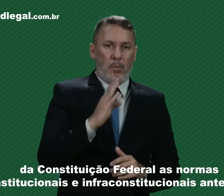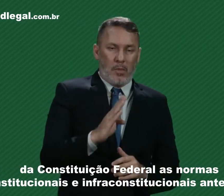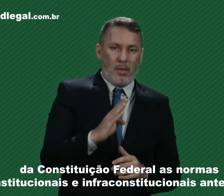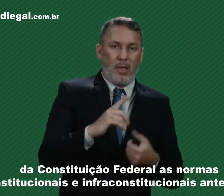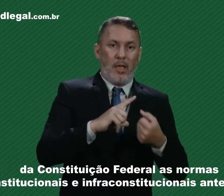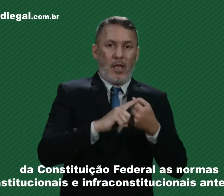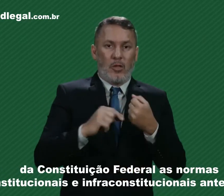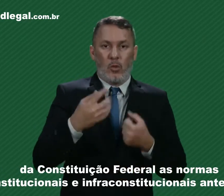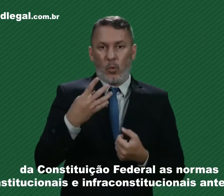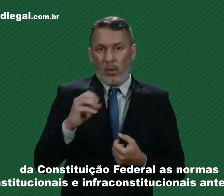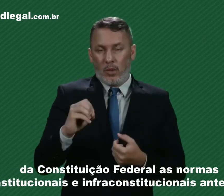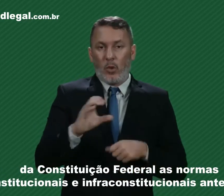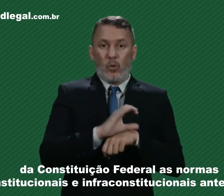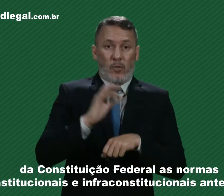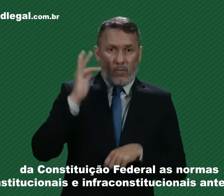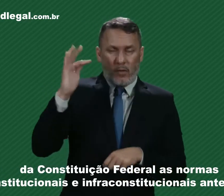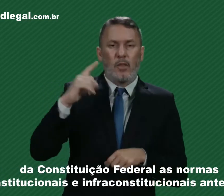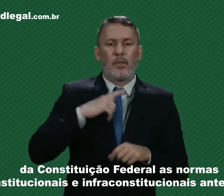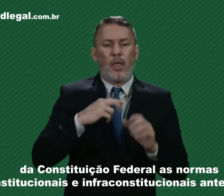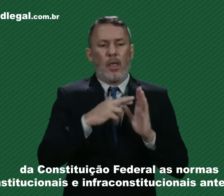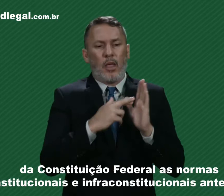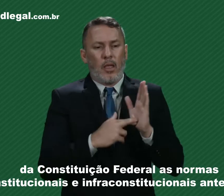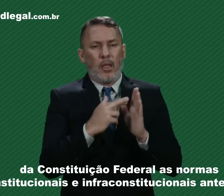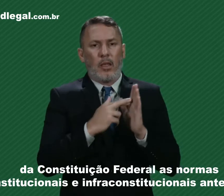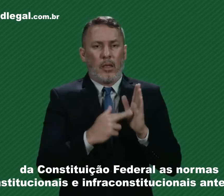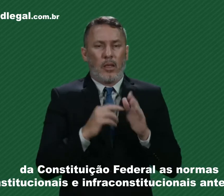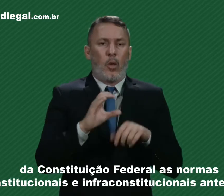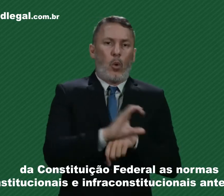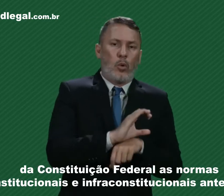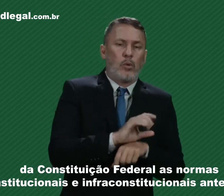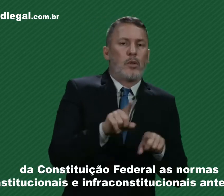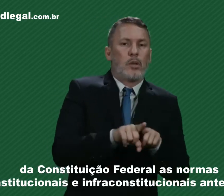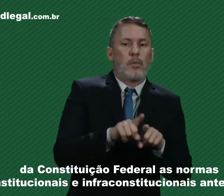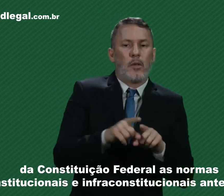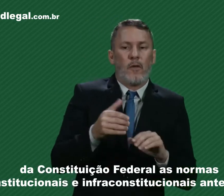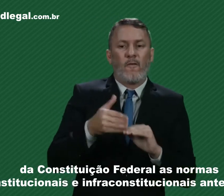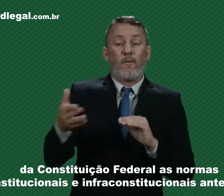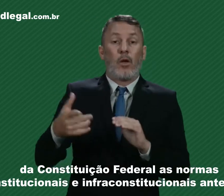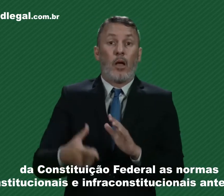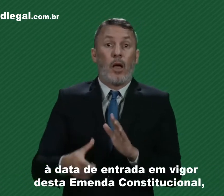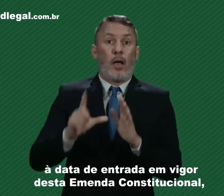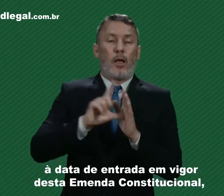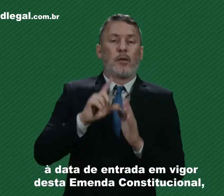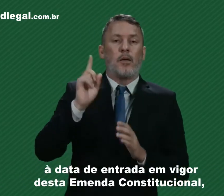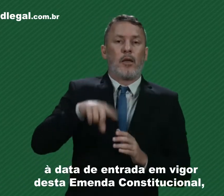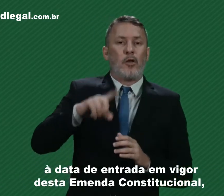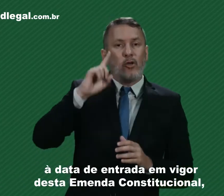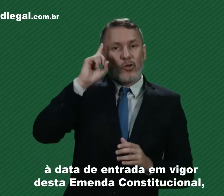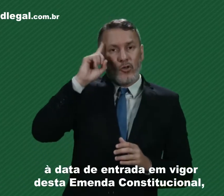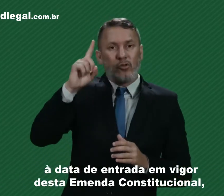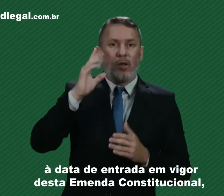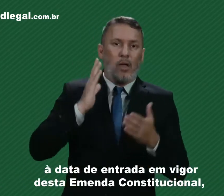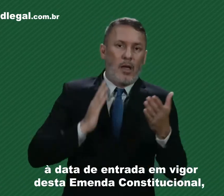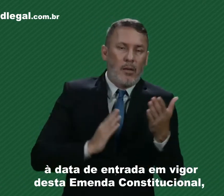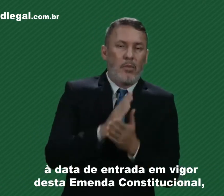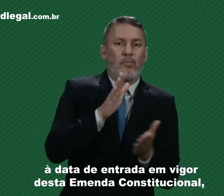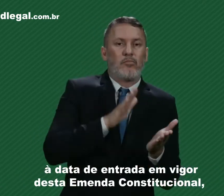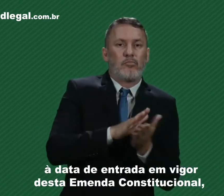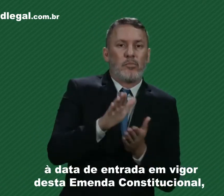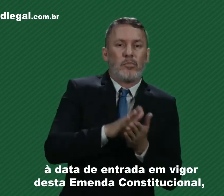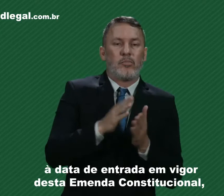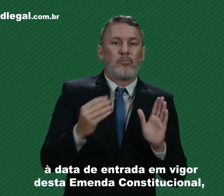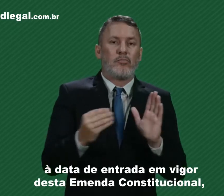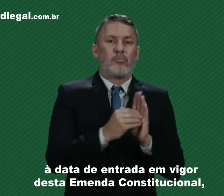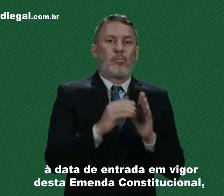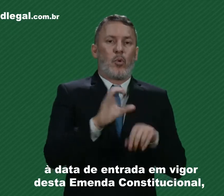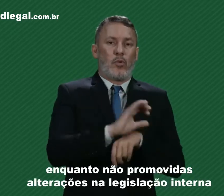da Constituição Federal as normas constitucionais e infraconstitucionais anteriores à data de entrada em vigor desta